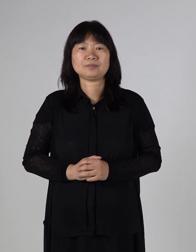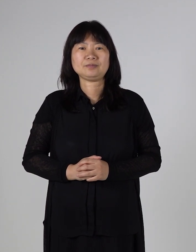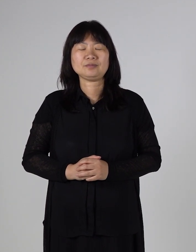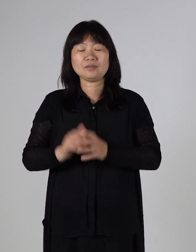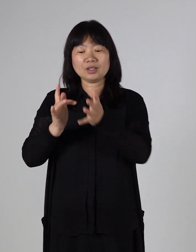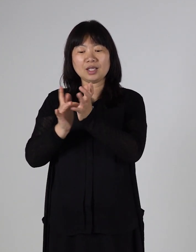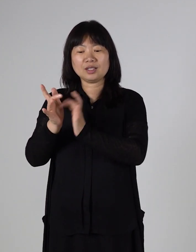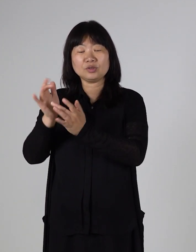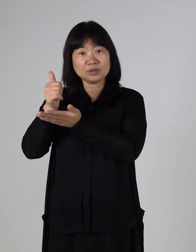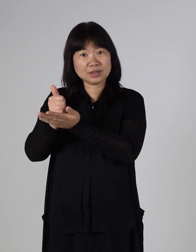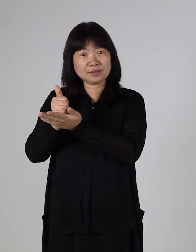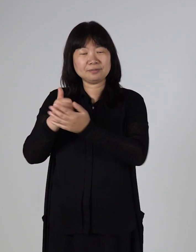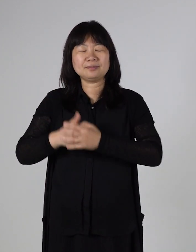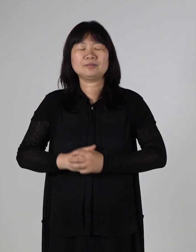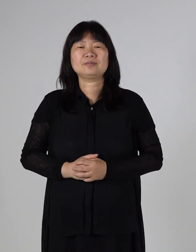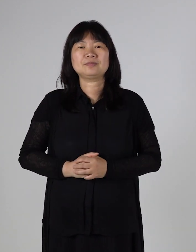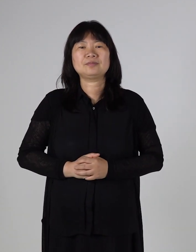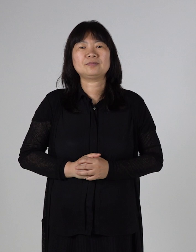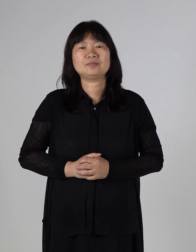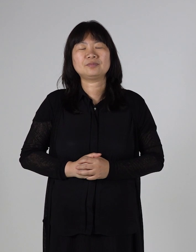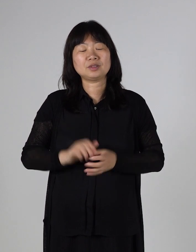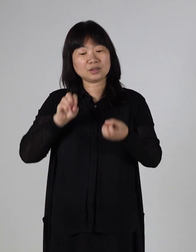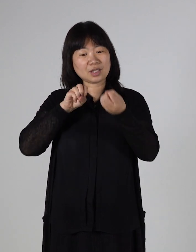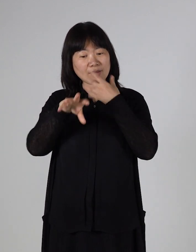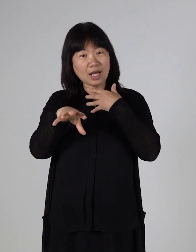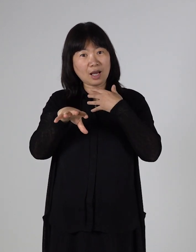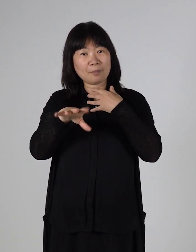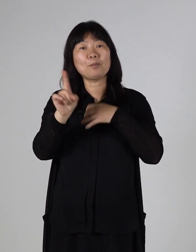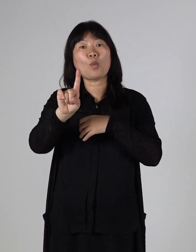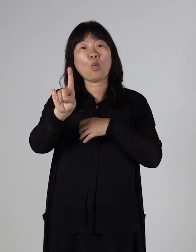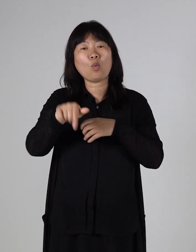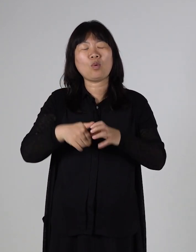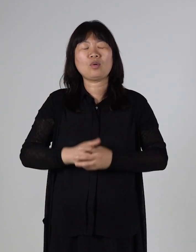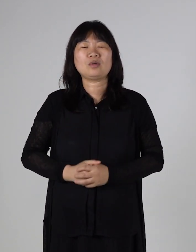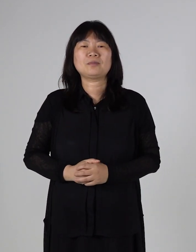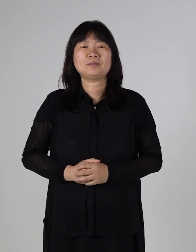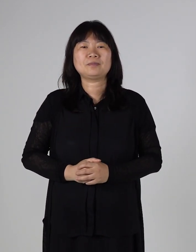그러자 예수님께서 거기에 대한 대답을 해주시면서